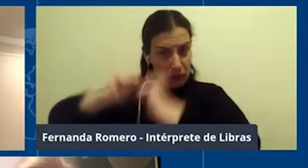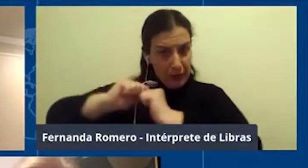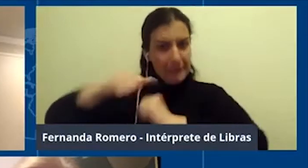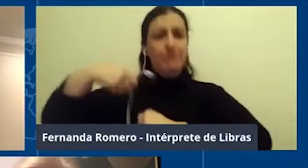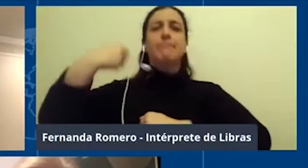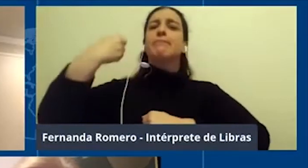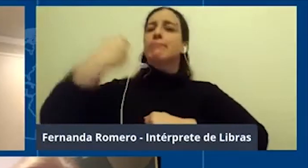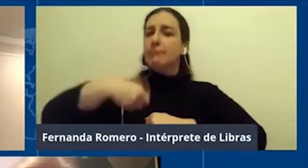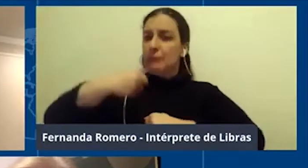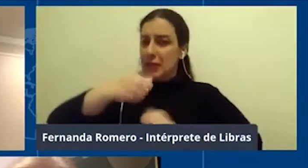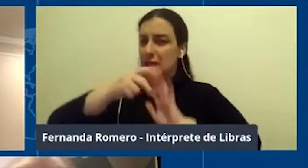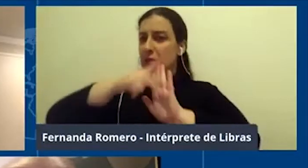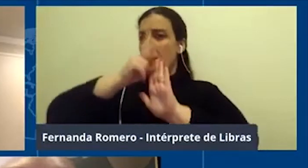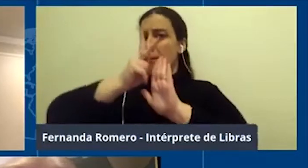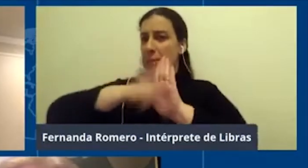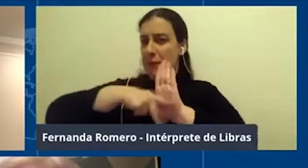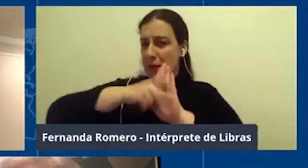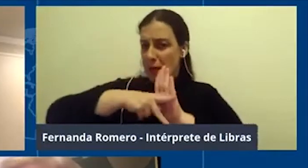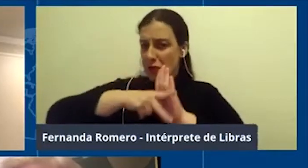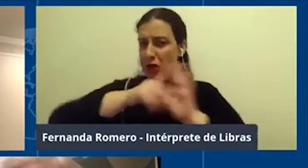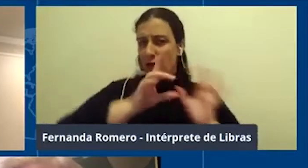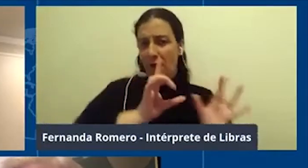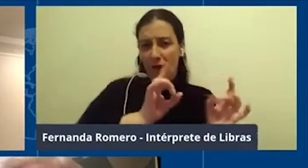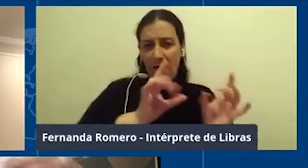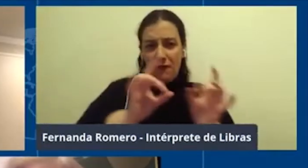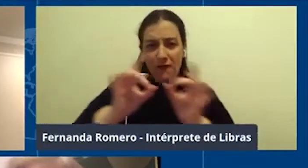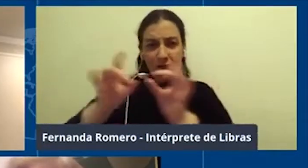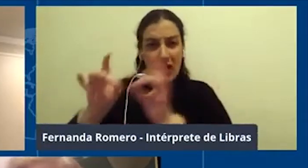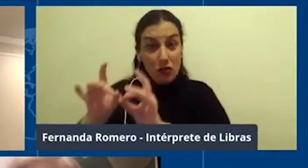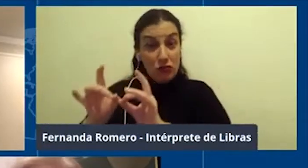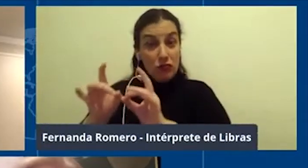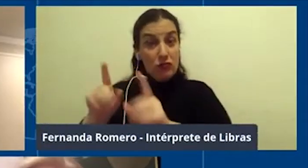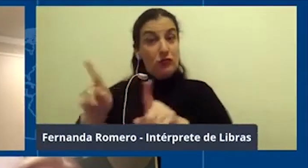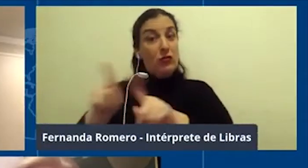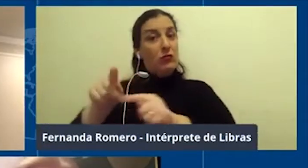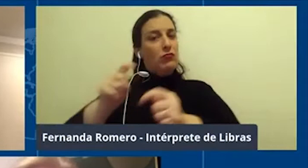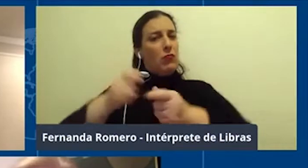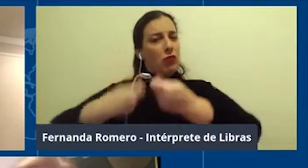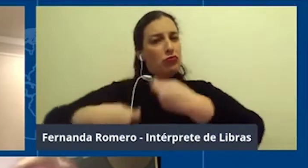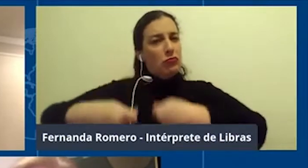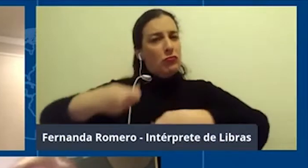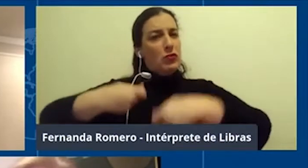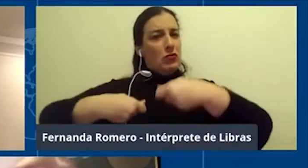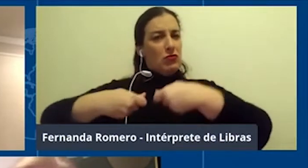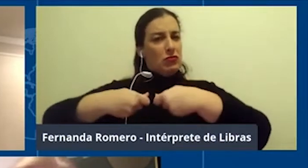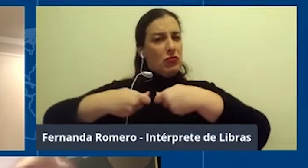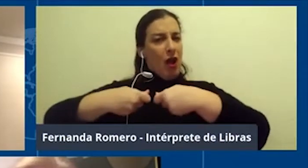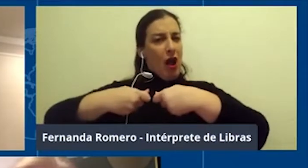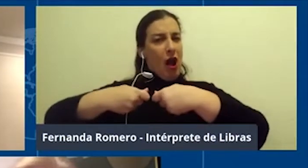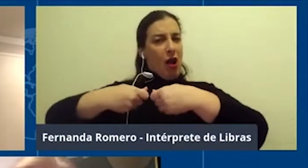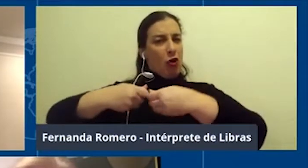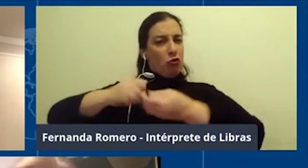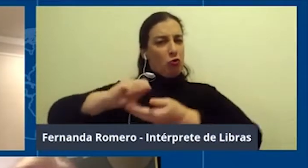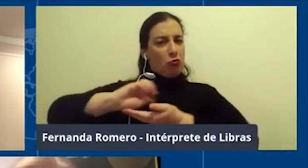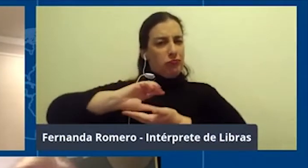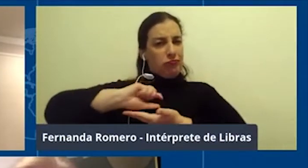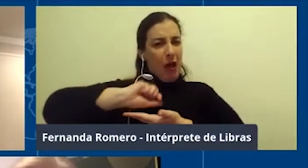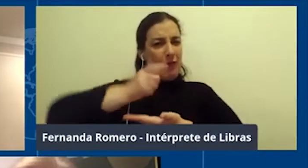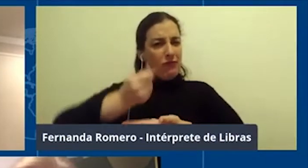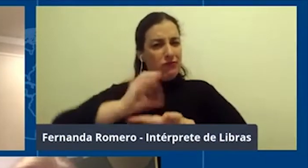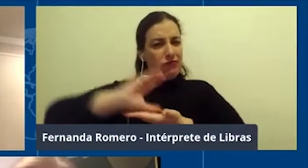ser planejadas, comercializadas, administradas, transportadas, financiadas, seguradas